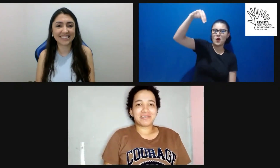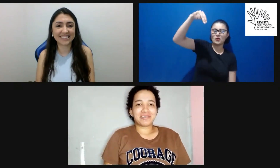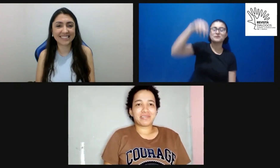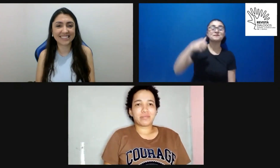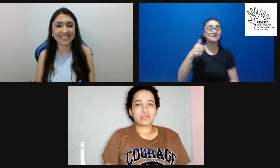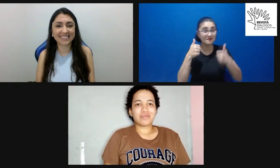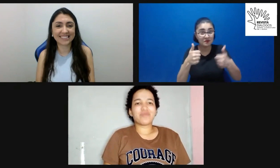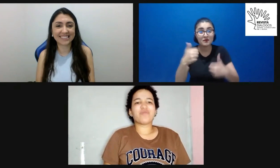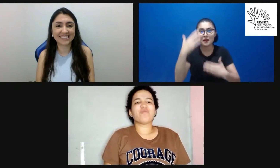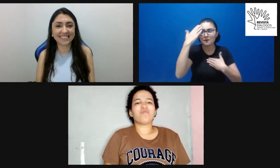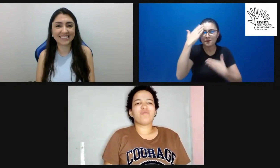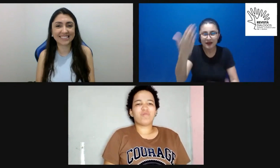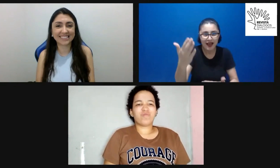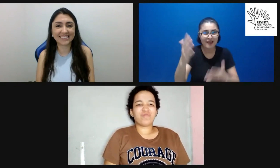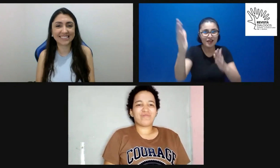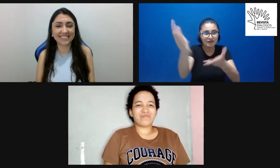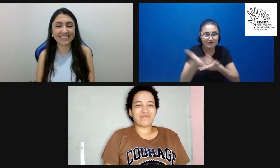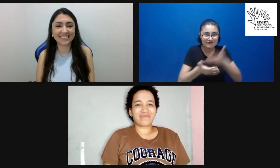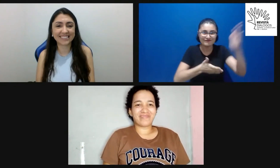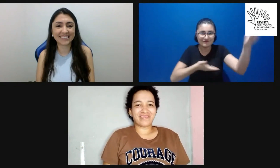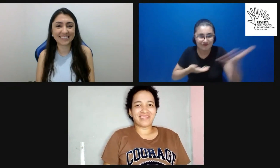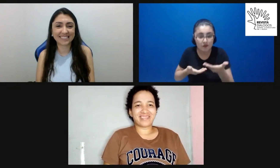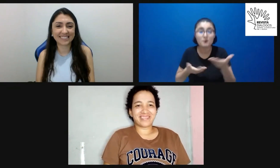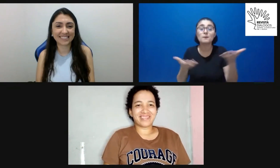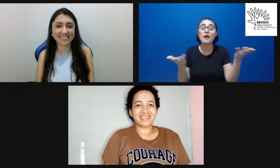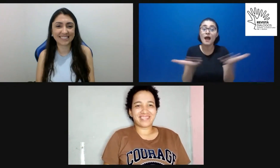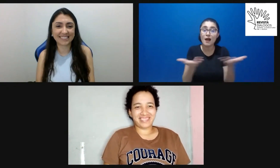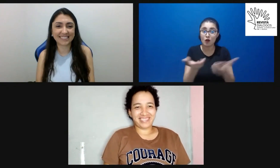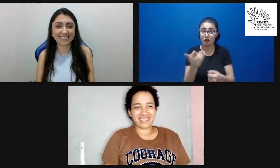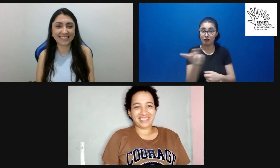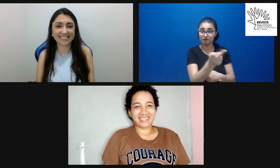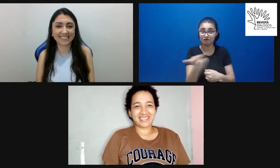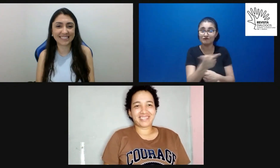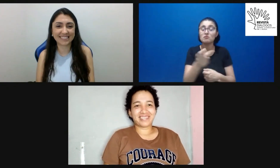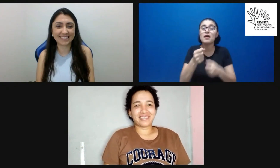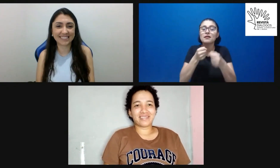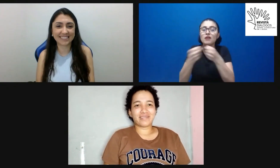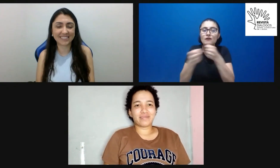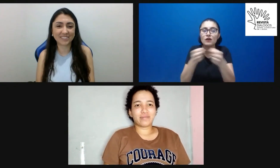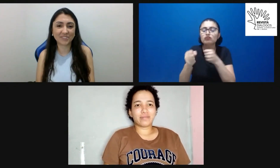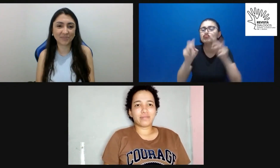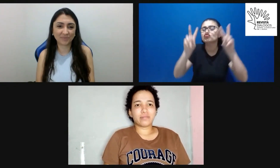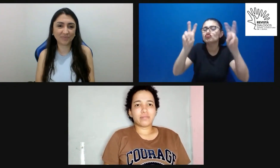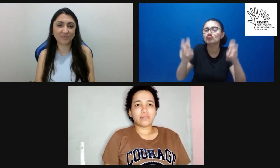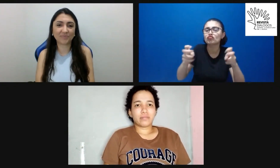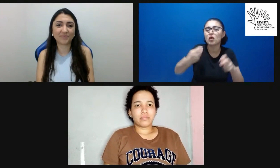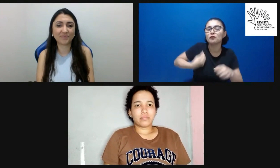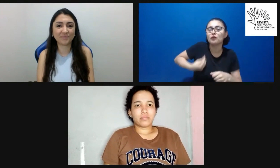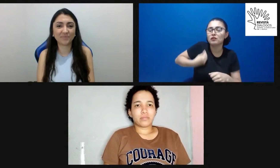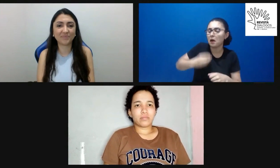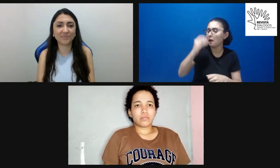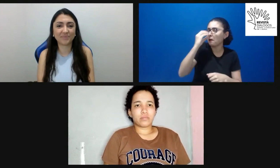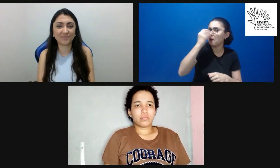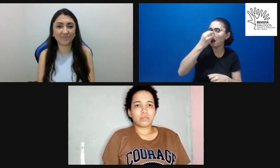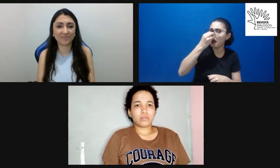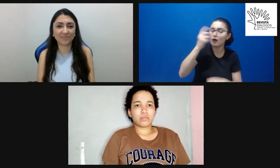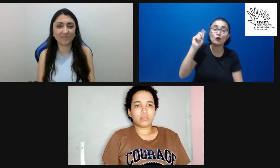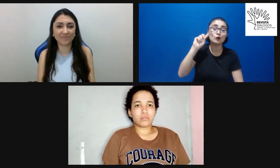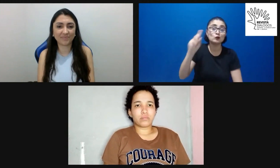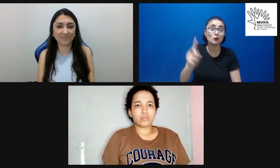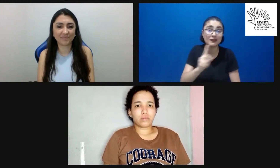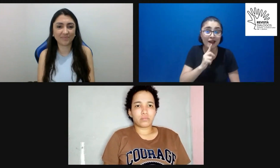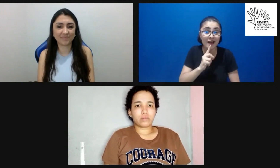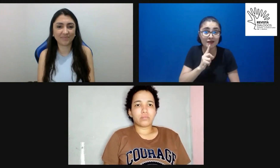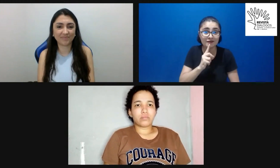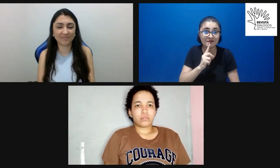No norte do Brasil. Meus agradecimentos a vocês duas. Agora eu vou deixar vocês à vontade para dar início à entrevista